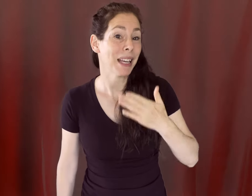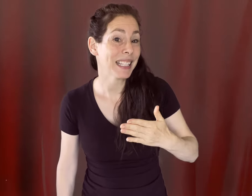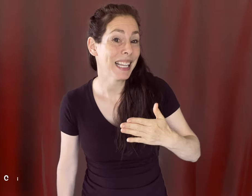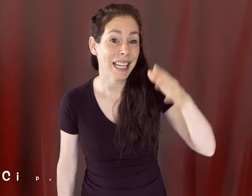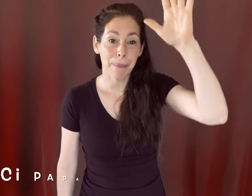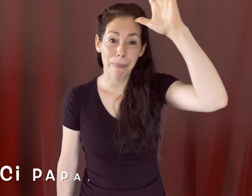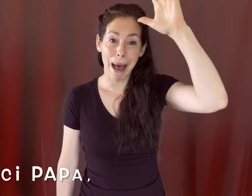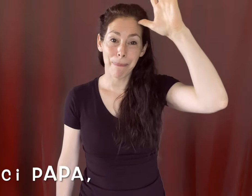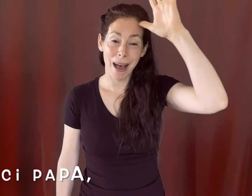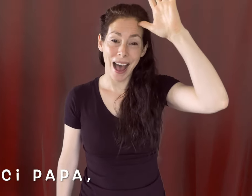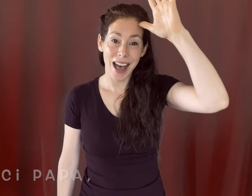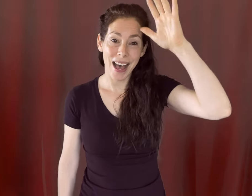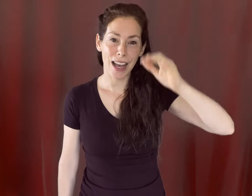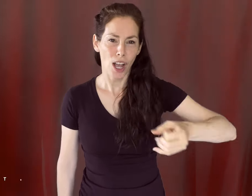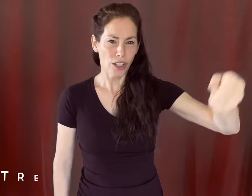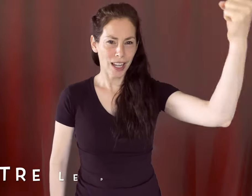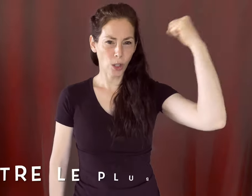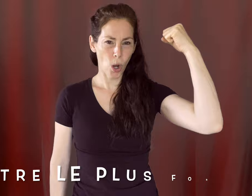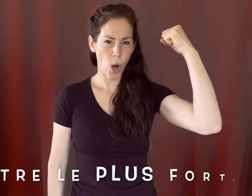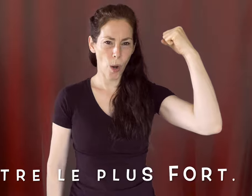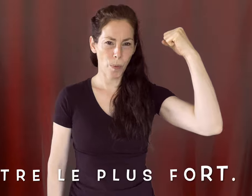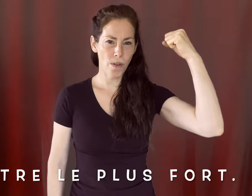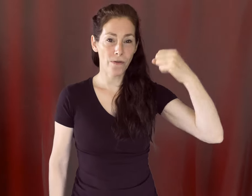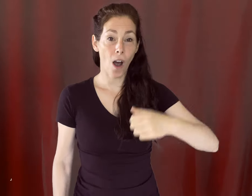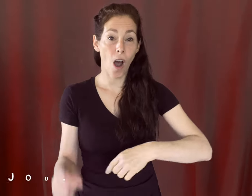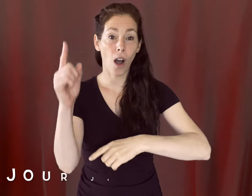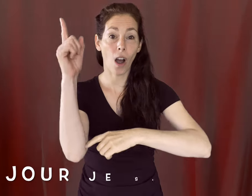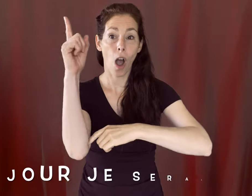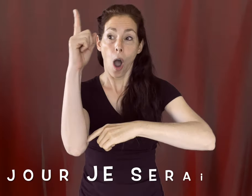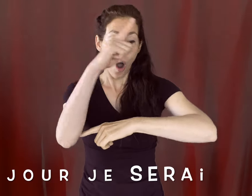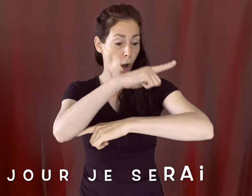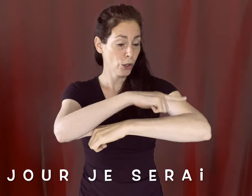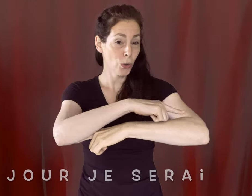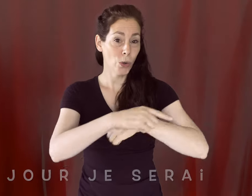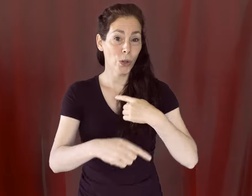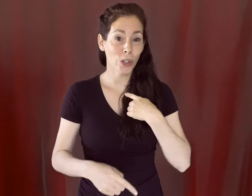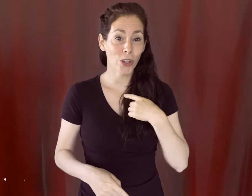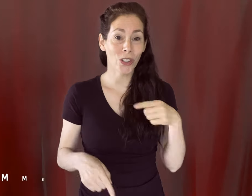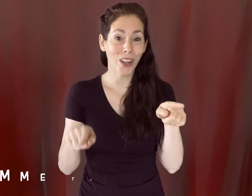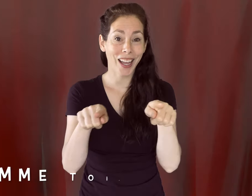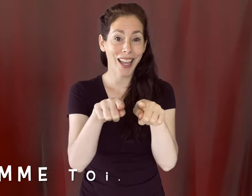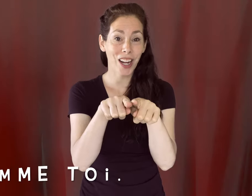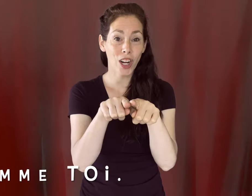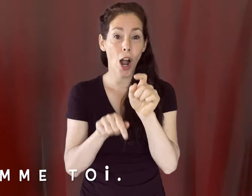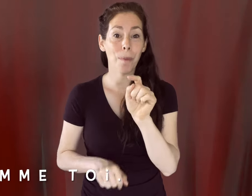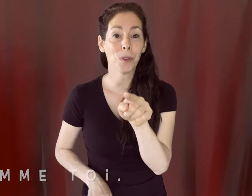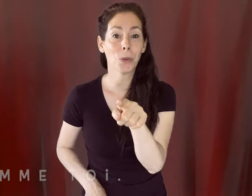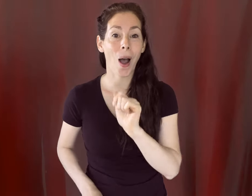Merci papa, d'être le plus fort. Un jour je serai comme toi.